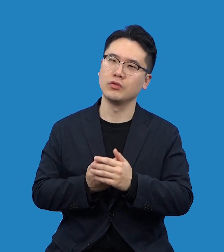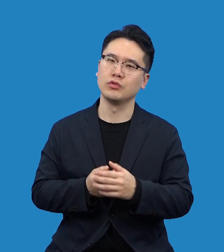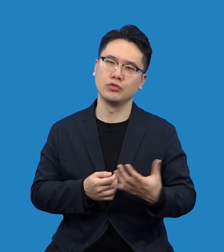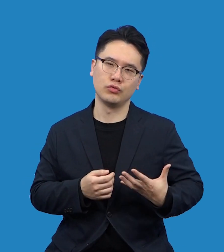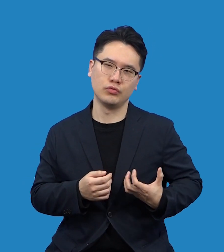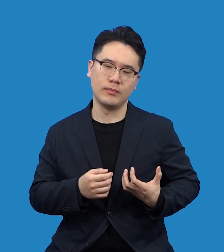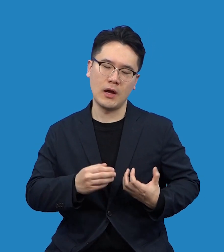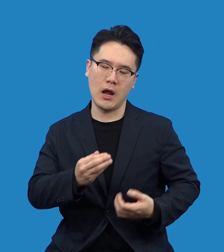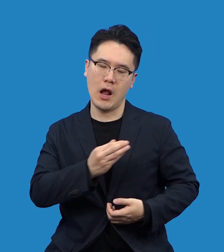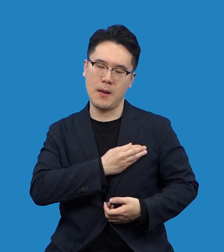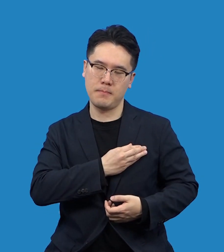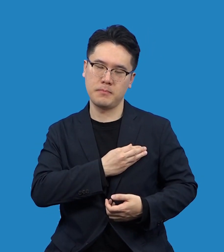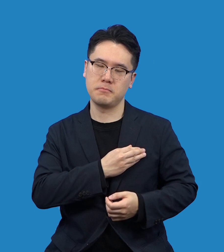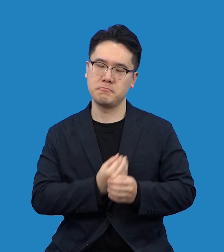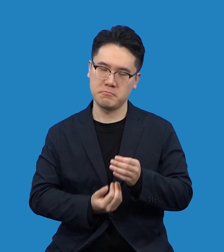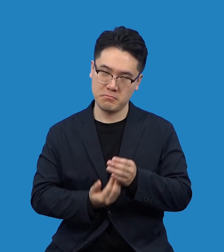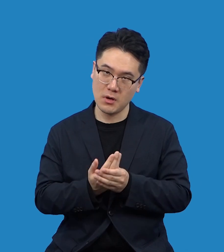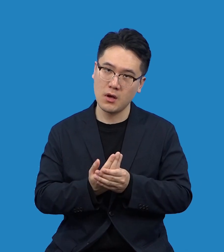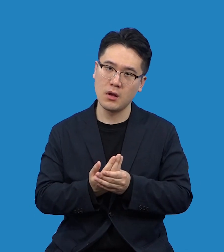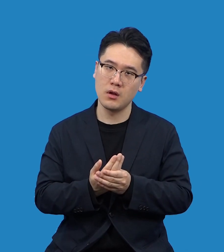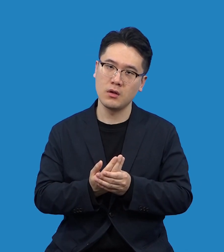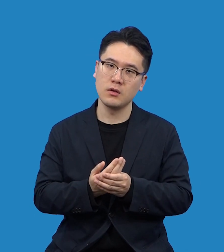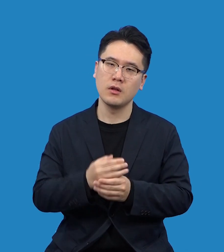걸려서 수술을 하고